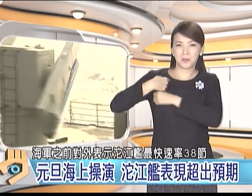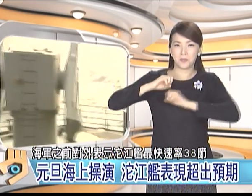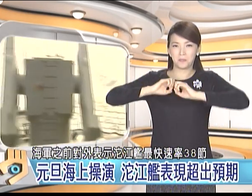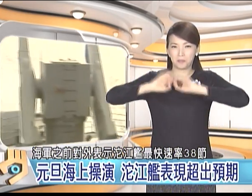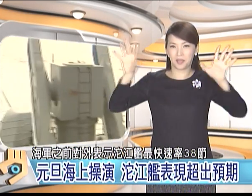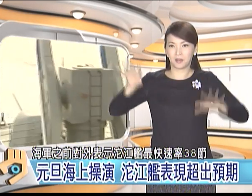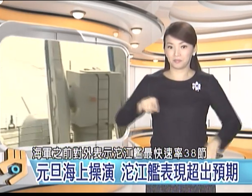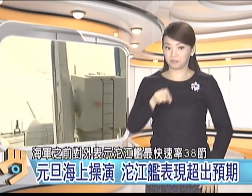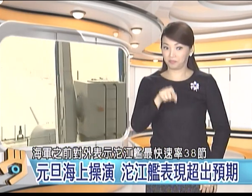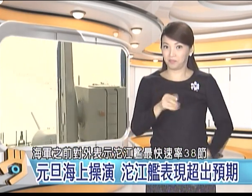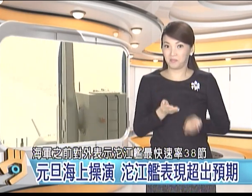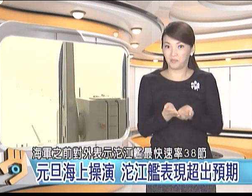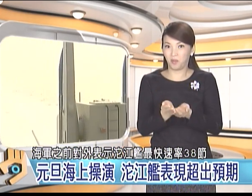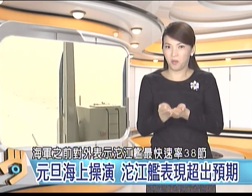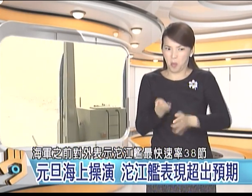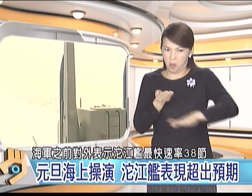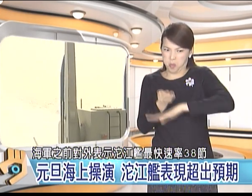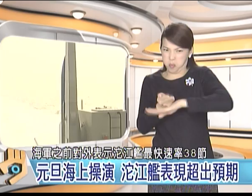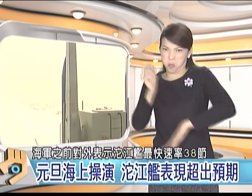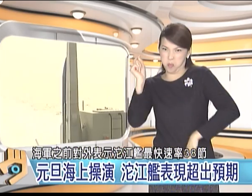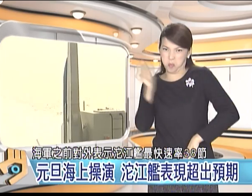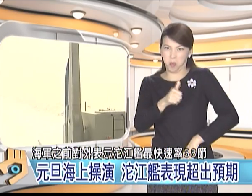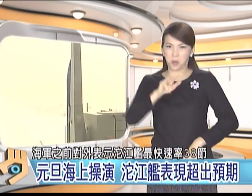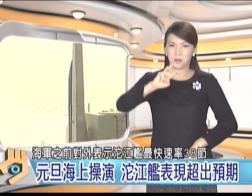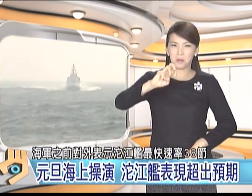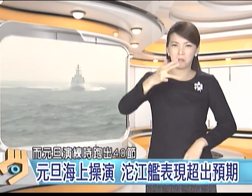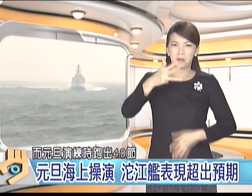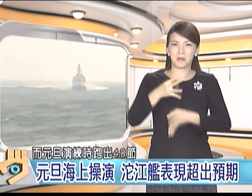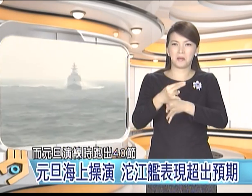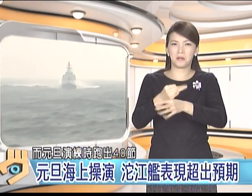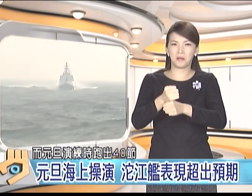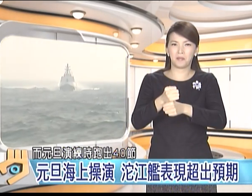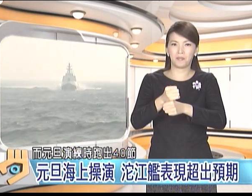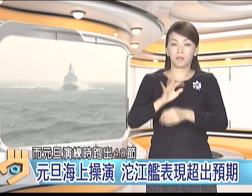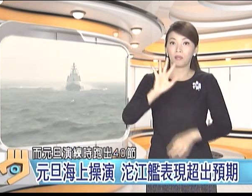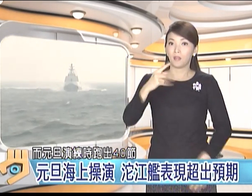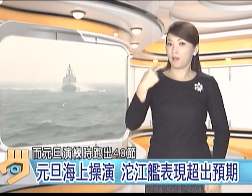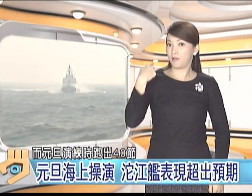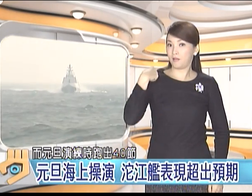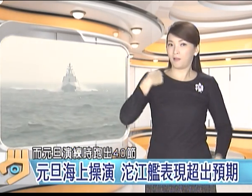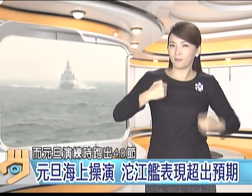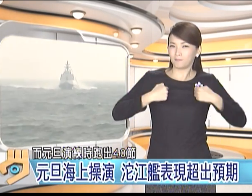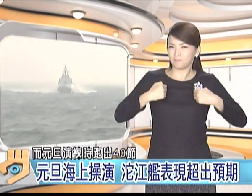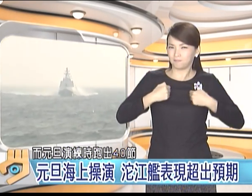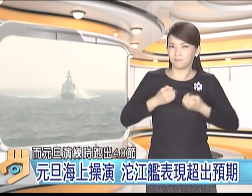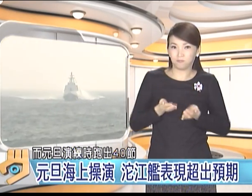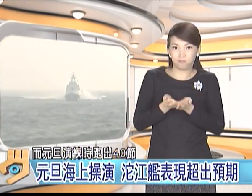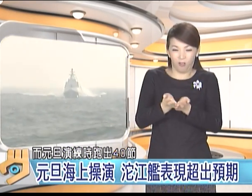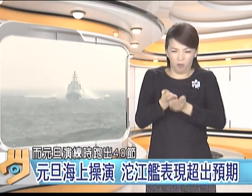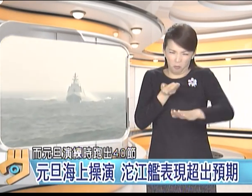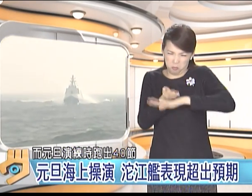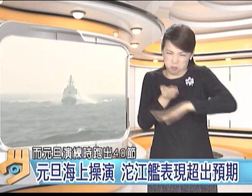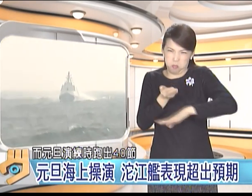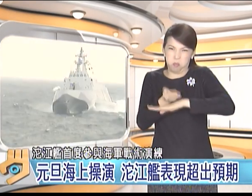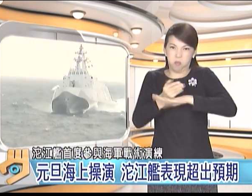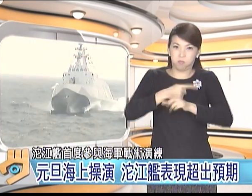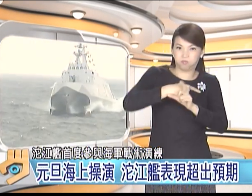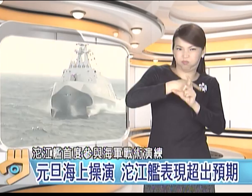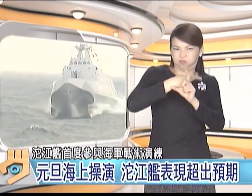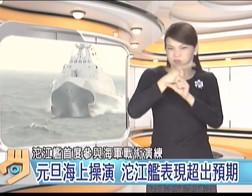最快速率38节，而在元旦演练时跑出了40节。沱江舰首度